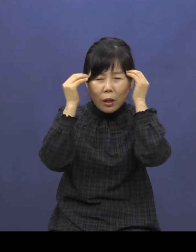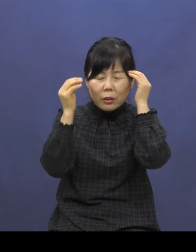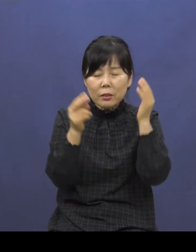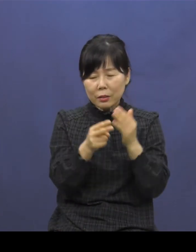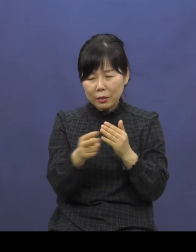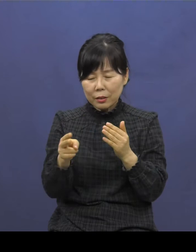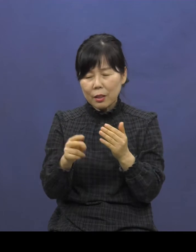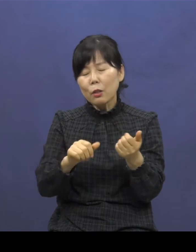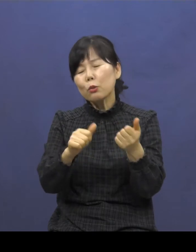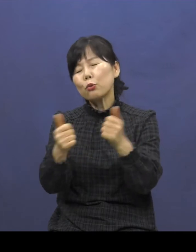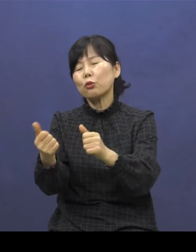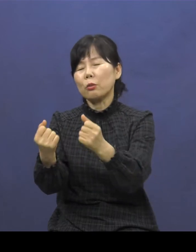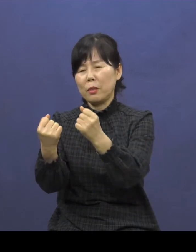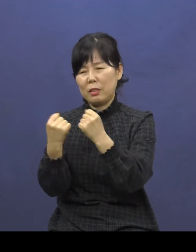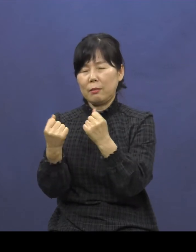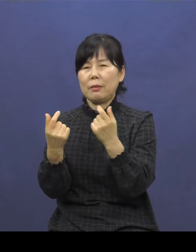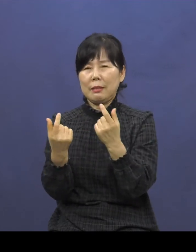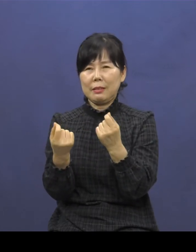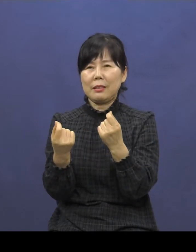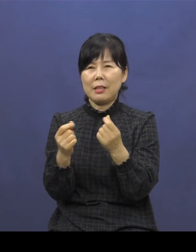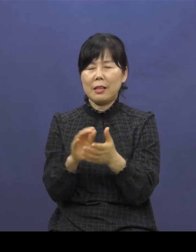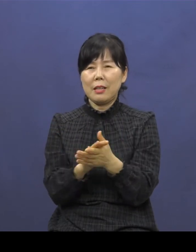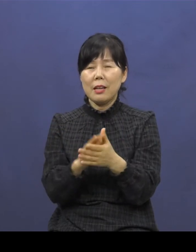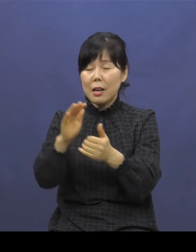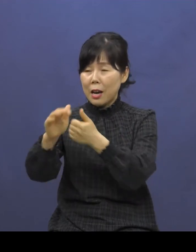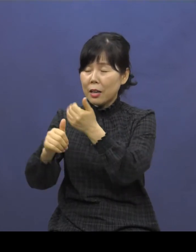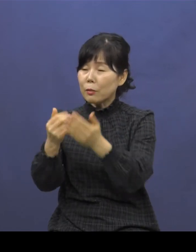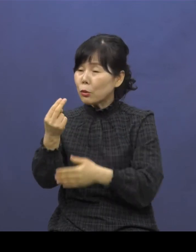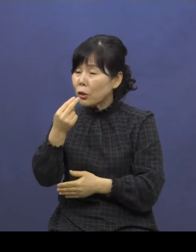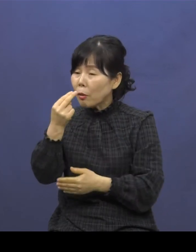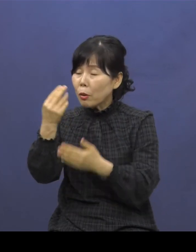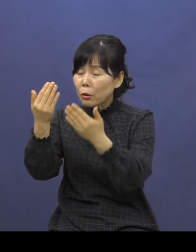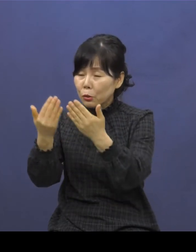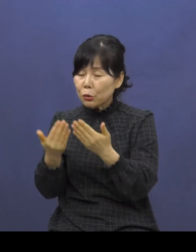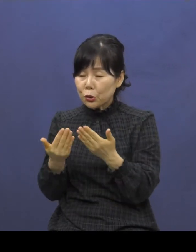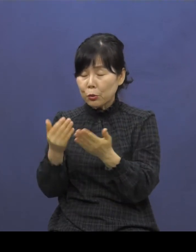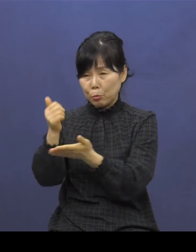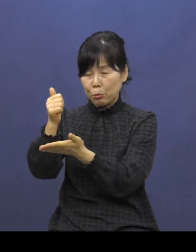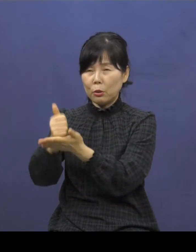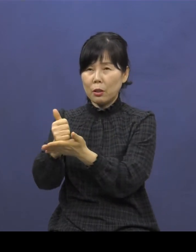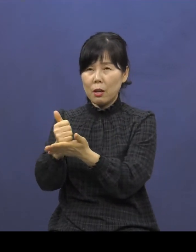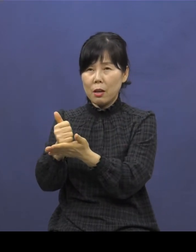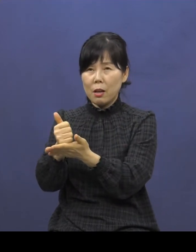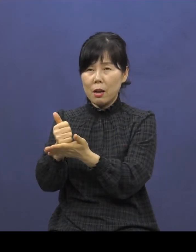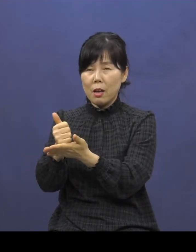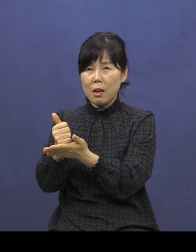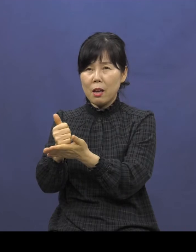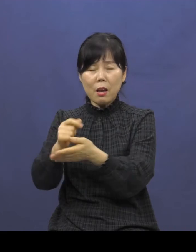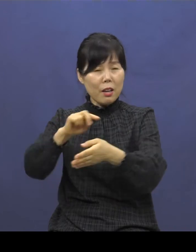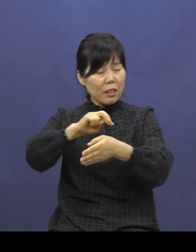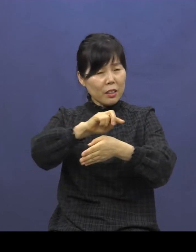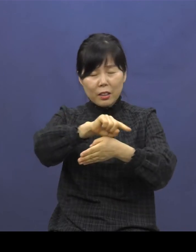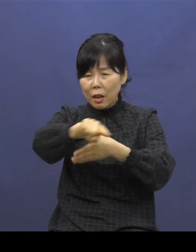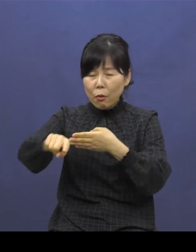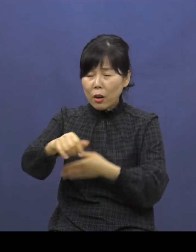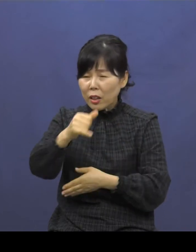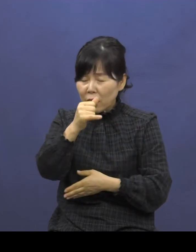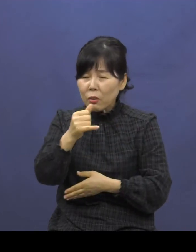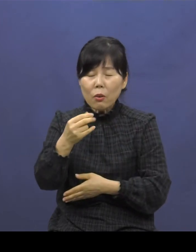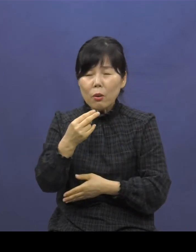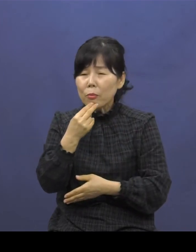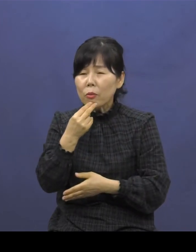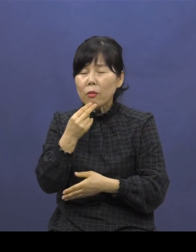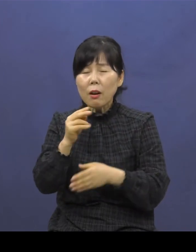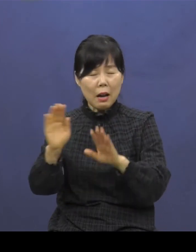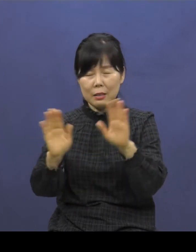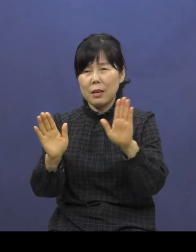고난은 사망의 세력입니다. 우리 하나님은 생명을 주시는 분이십니다. 이건 분명한 거예요. 예외가 있고